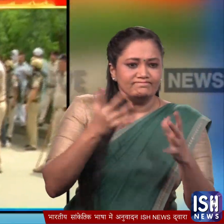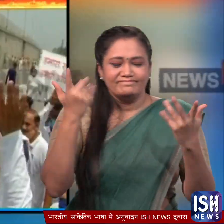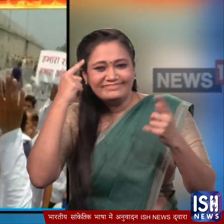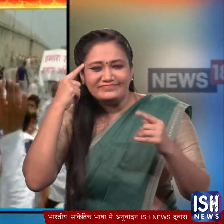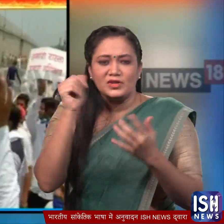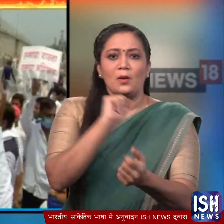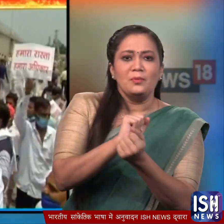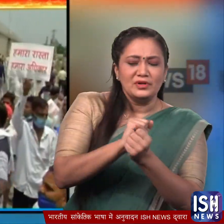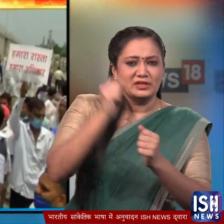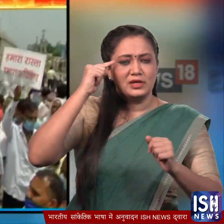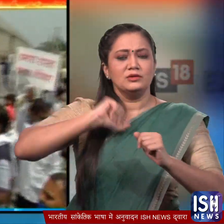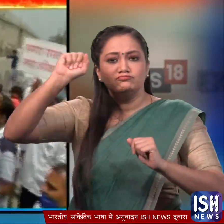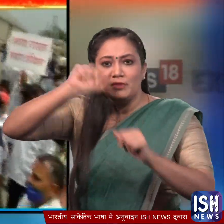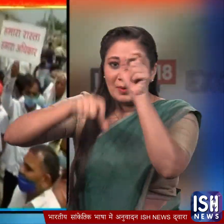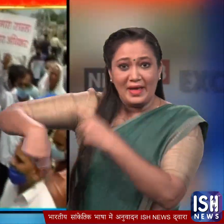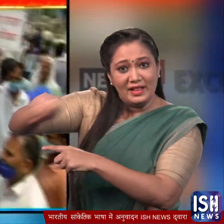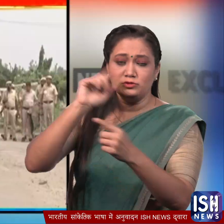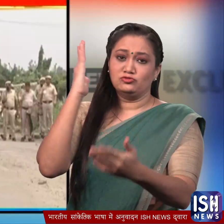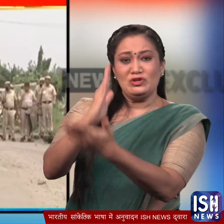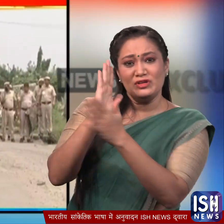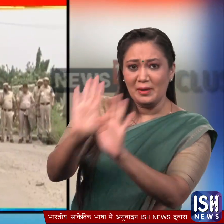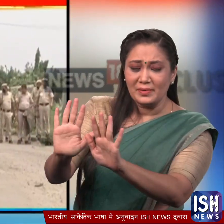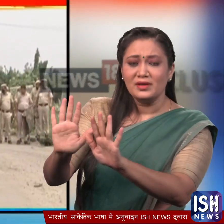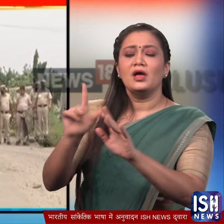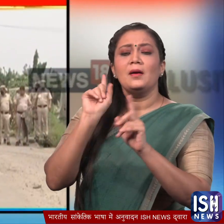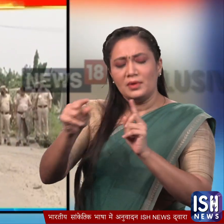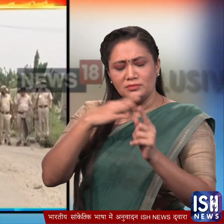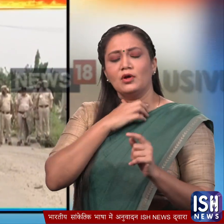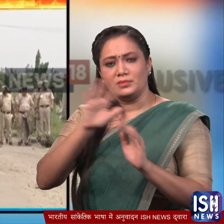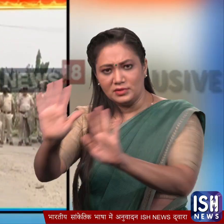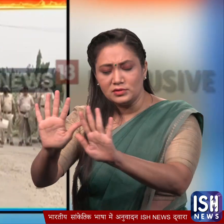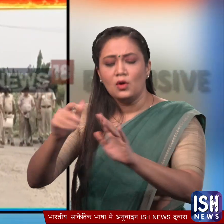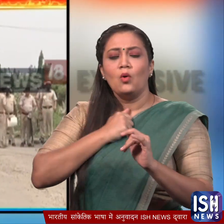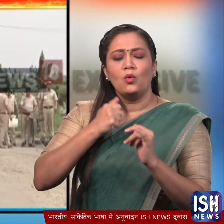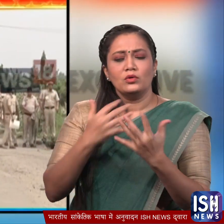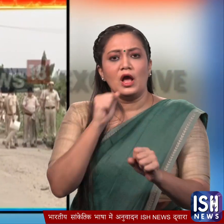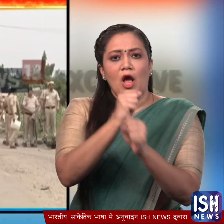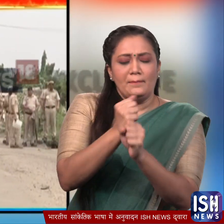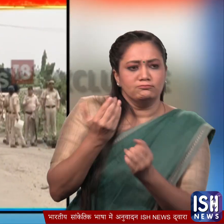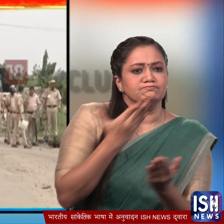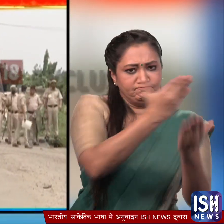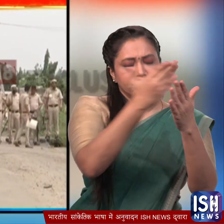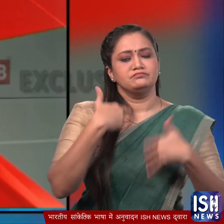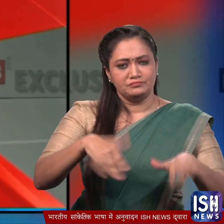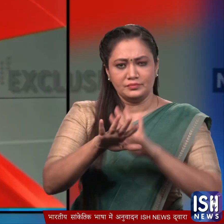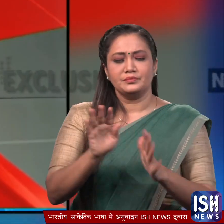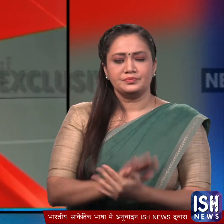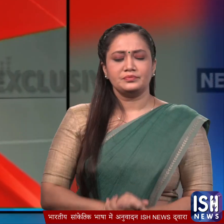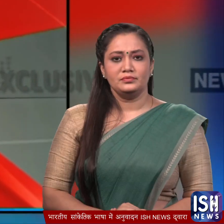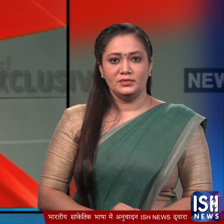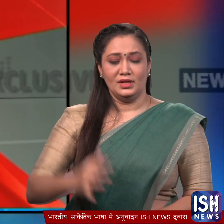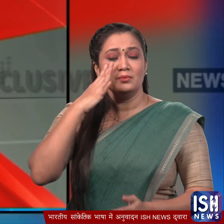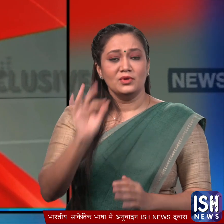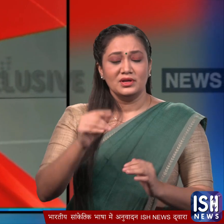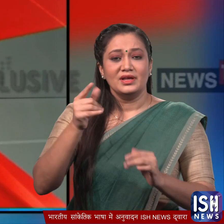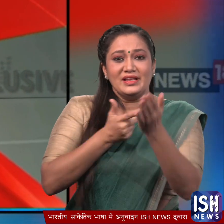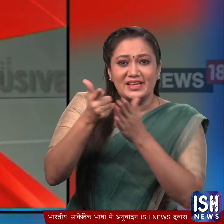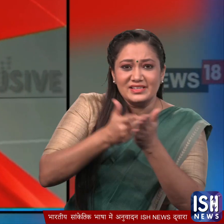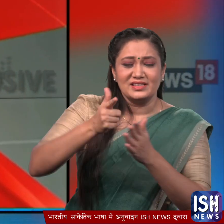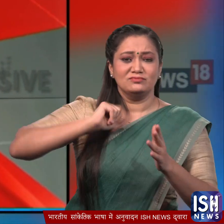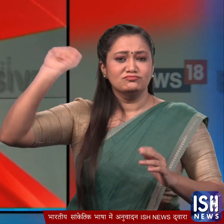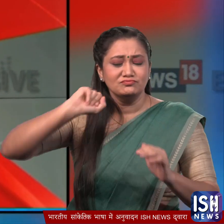लिए पुलिस ने भले ही प्रदर्शनकारियों को रोक दिया, लेकिन उसने भरोसा दिया कि वो उनकी मांगों को सरकार तक पहुंचाएगी। सौभाग्य की एक बात है कि किसान आंदोलन